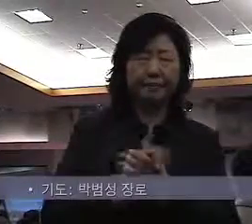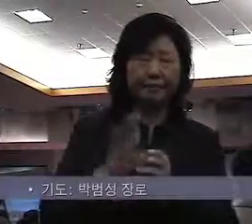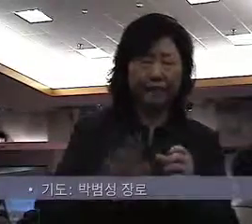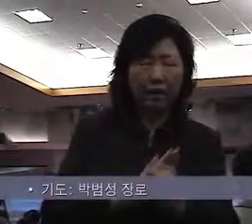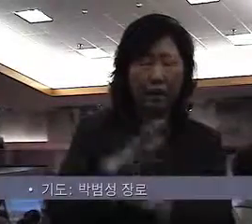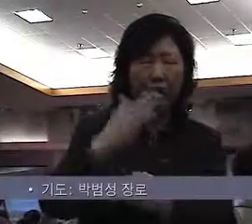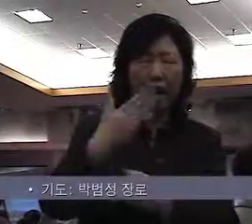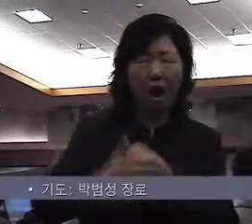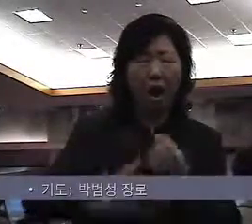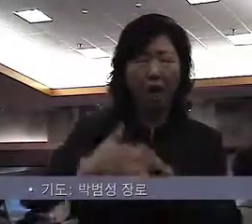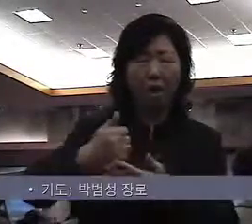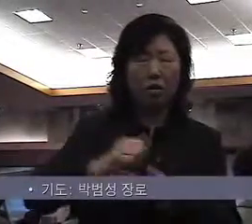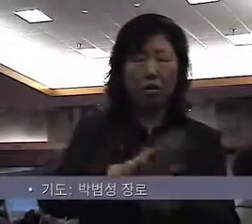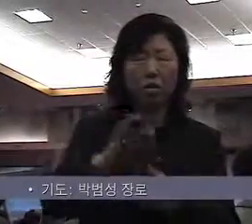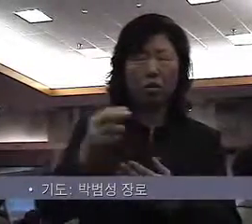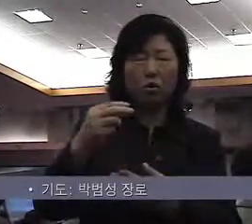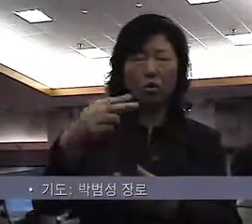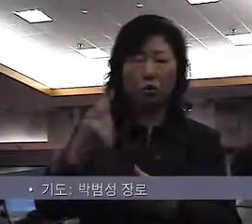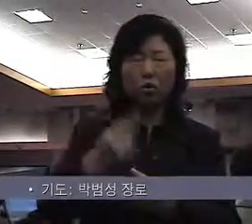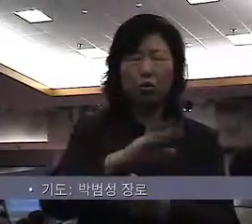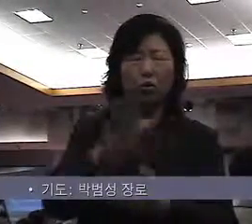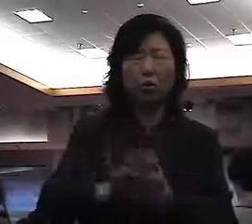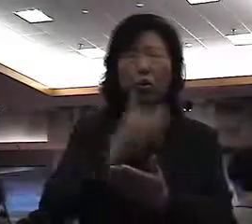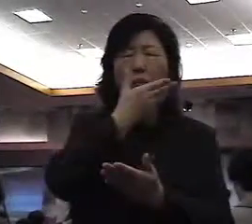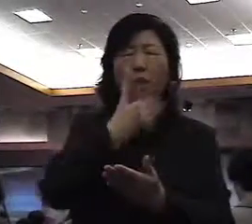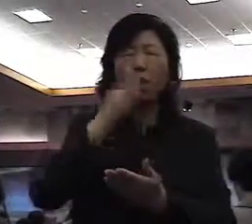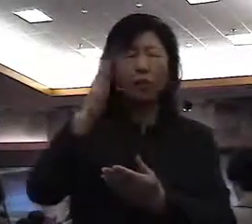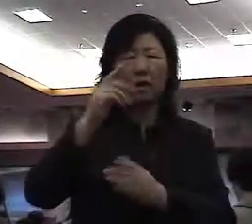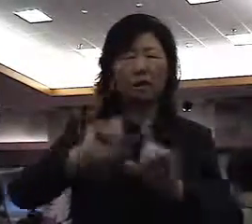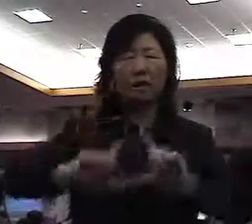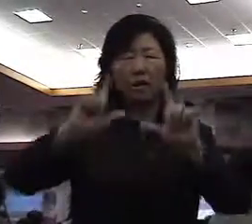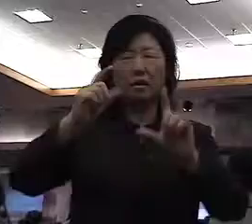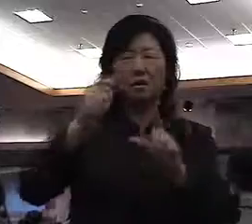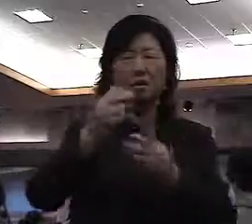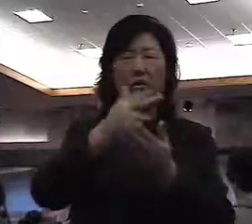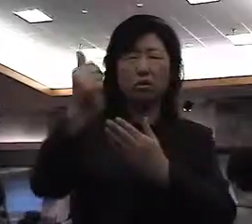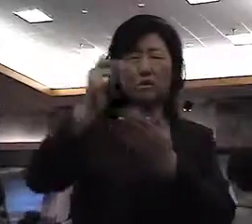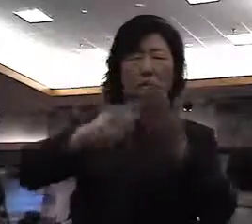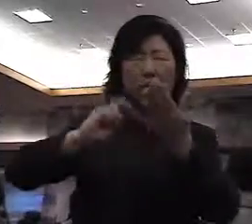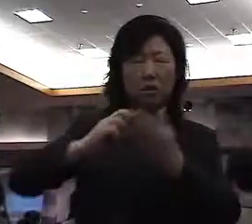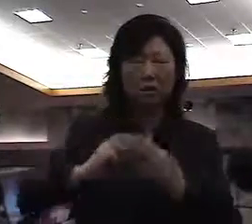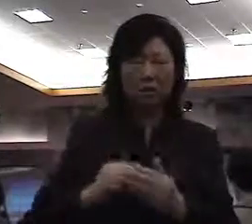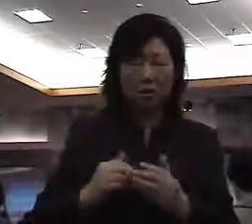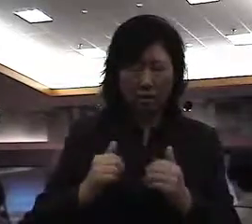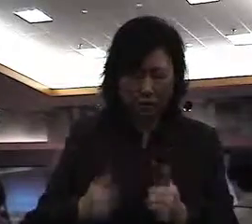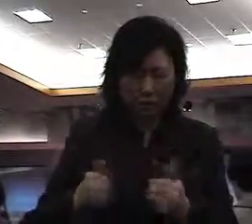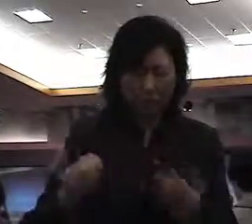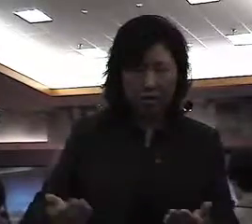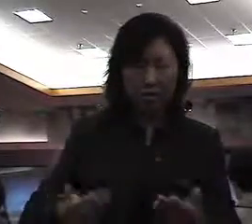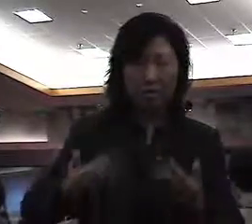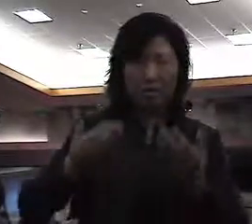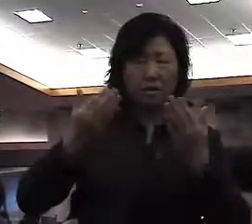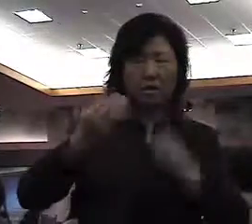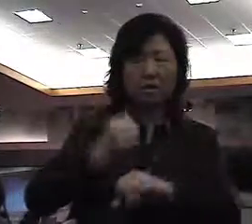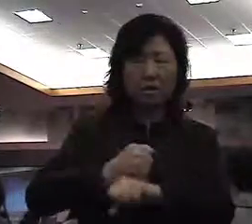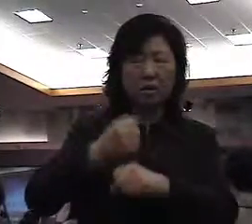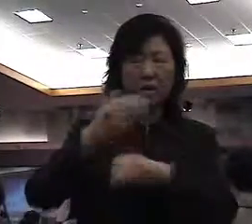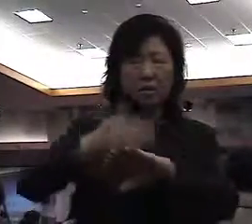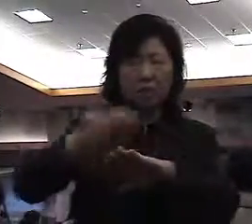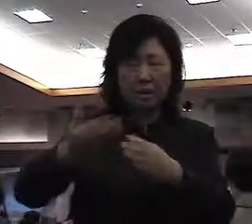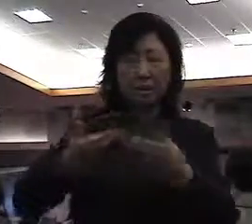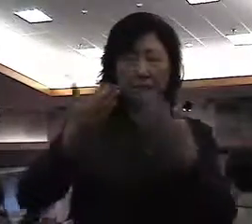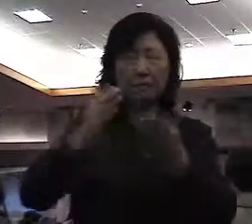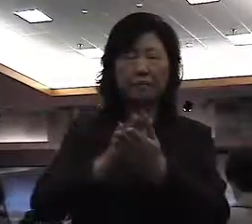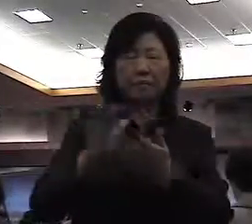사랑의 하나님, 오늘도 우리에게 복된 날을 주셔서 주께 찬양과 경배를 드리게 하여 주셔서 감사를